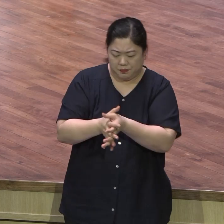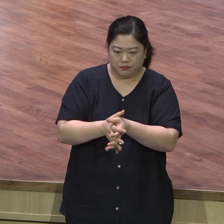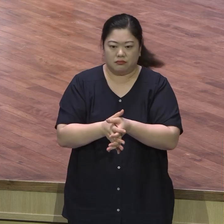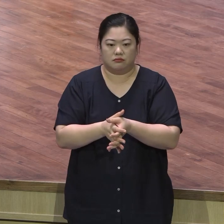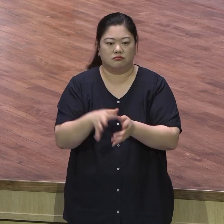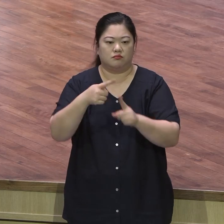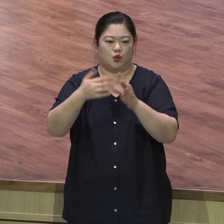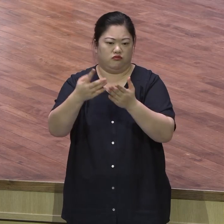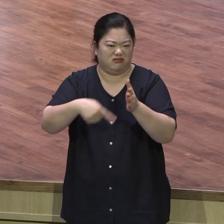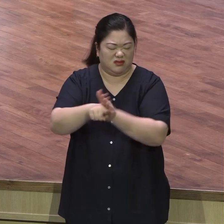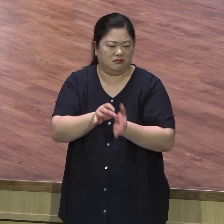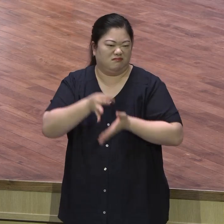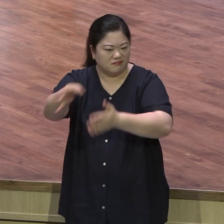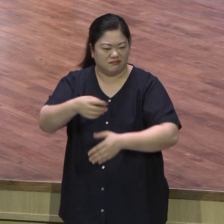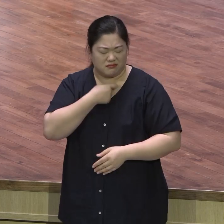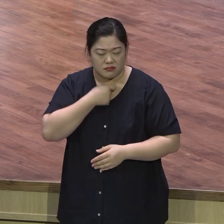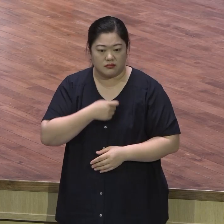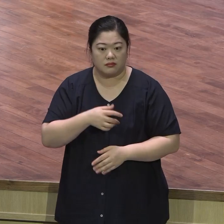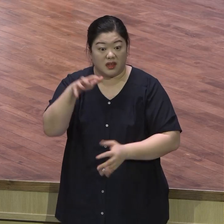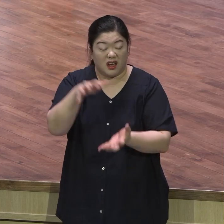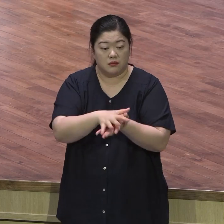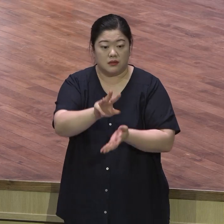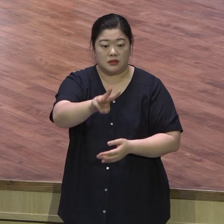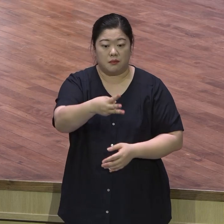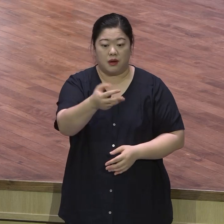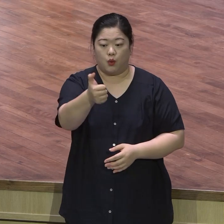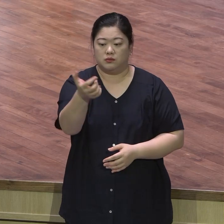그 재산 전체가 350억이라.